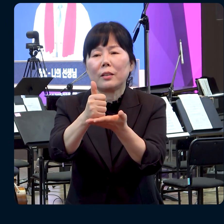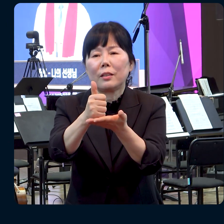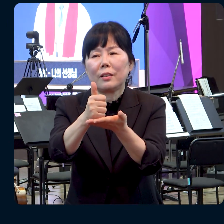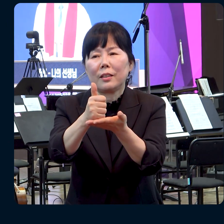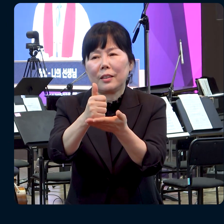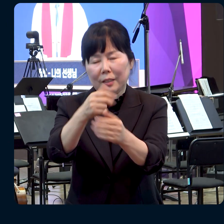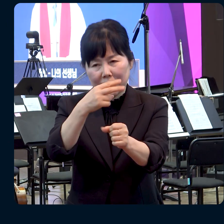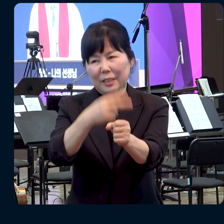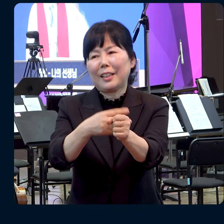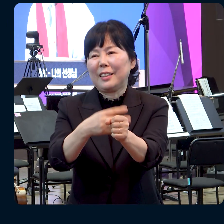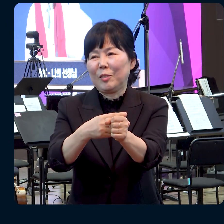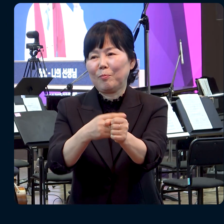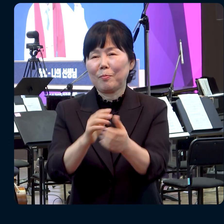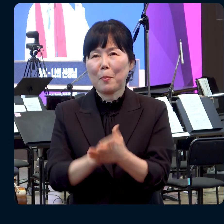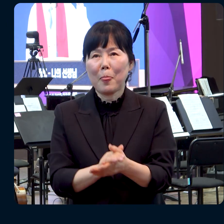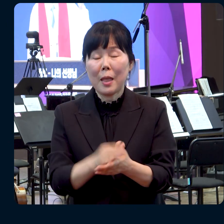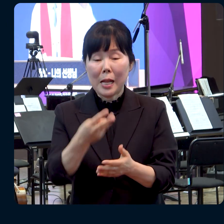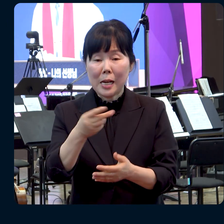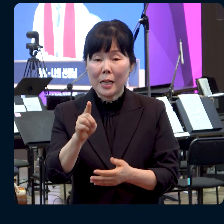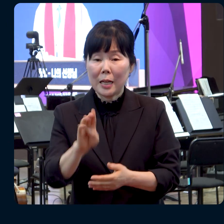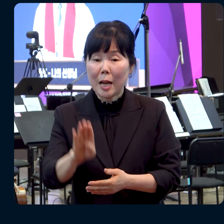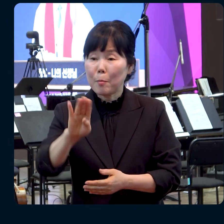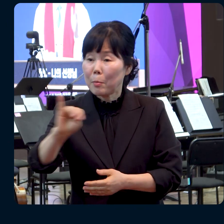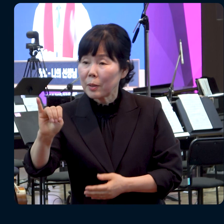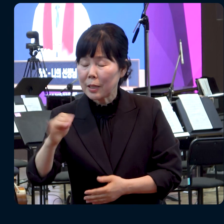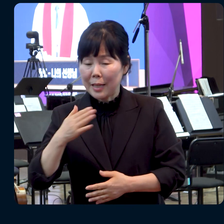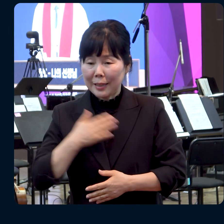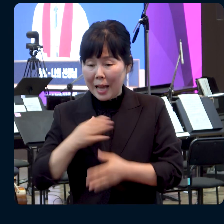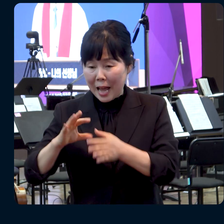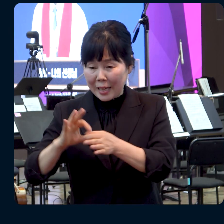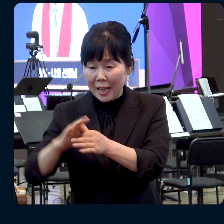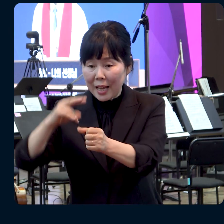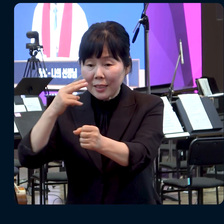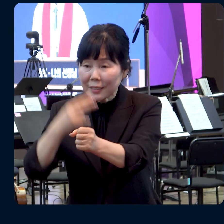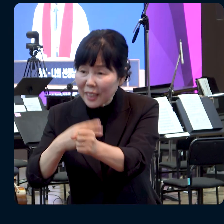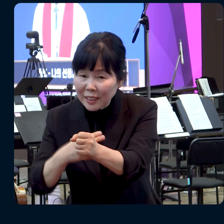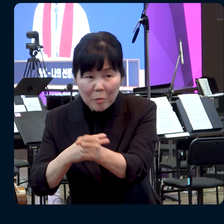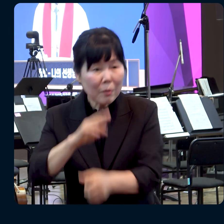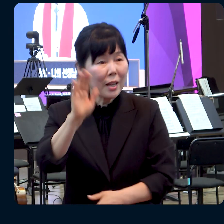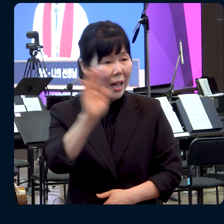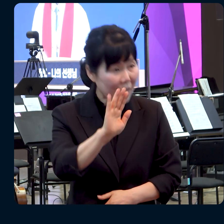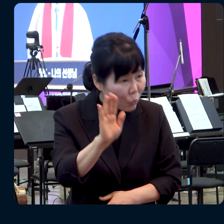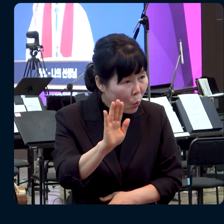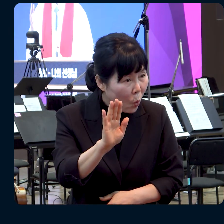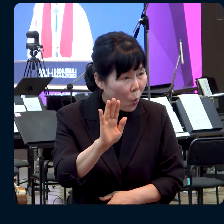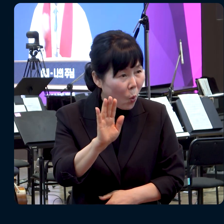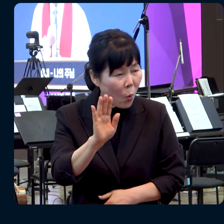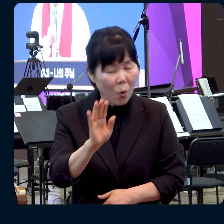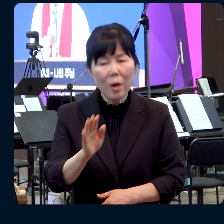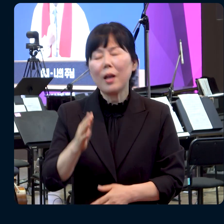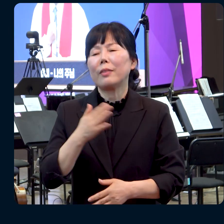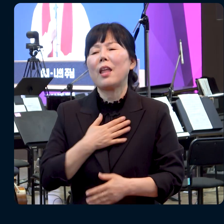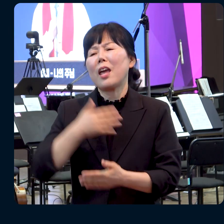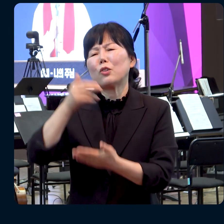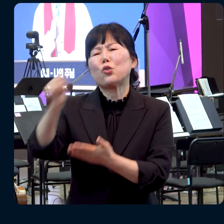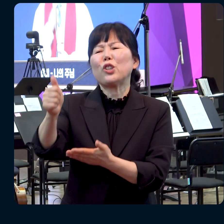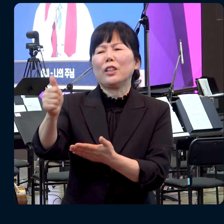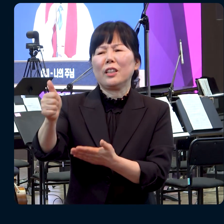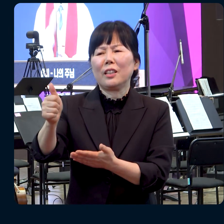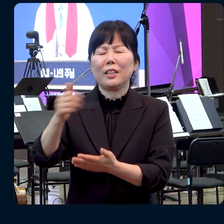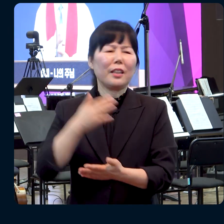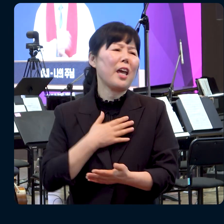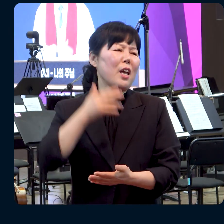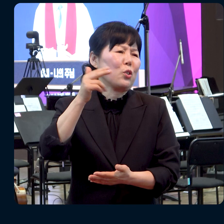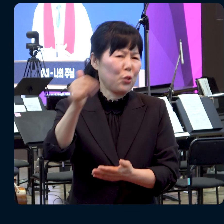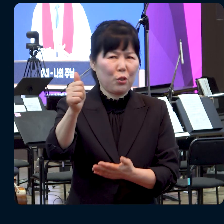선생님입니다. 그러니까 랍비는 나의 선생님이라고 번역하기보다는 더 정확히 말하면 나의 주님, 이렇게 번역하는 것이